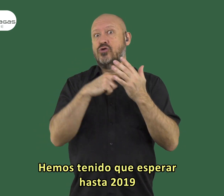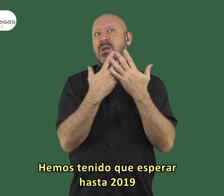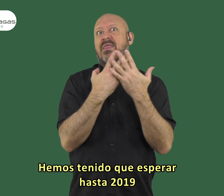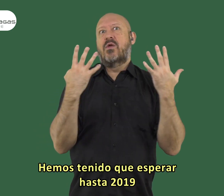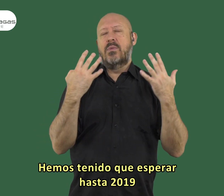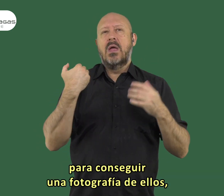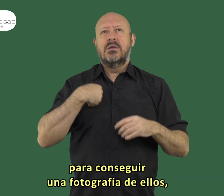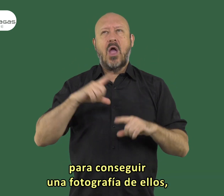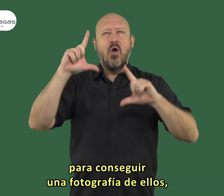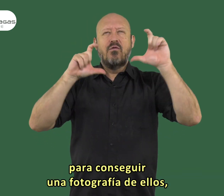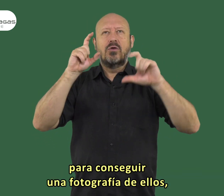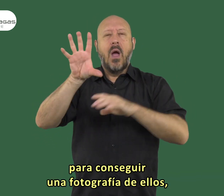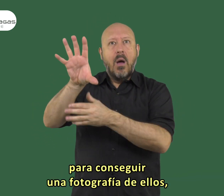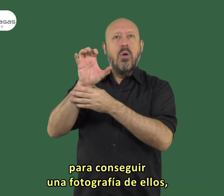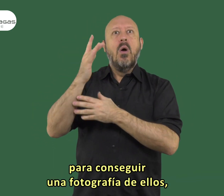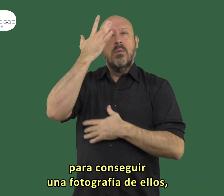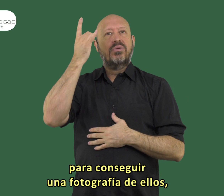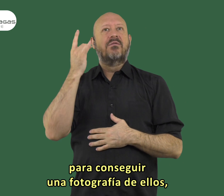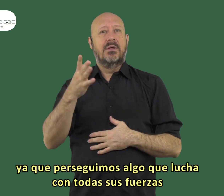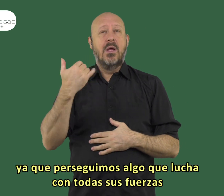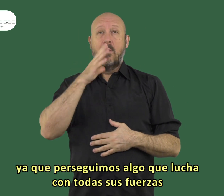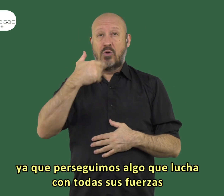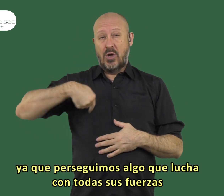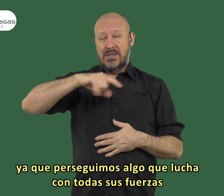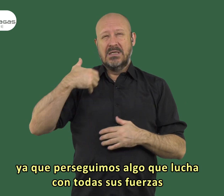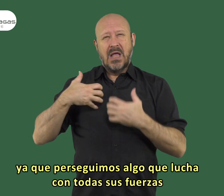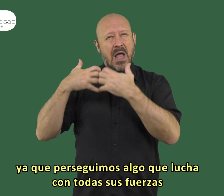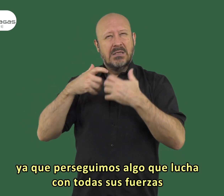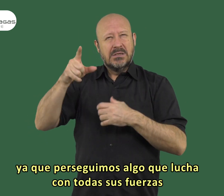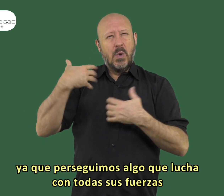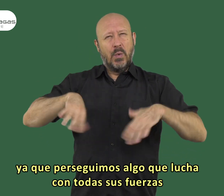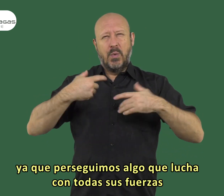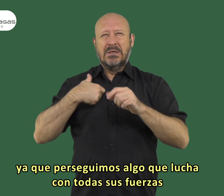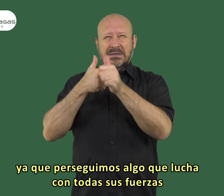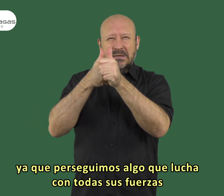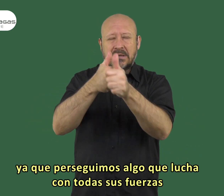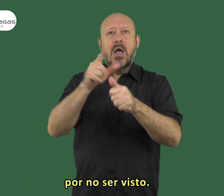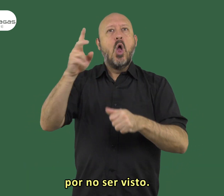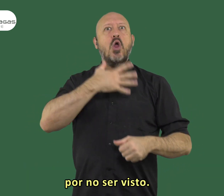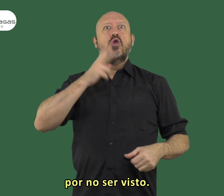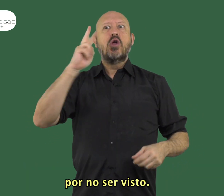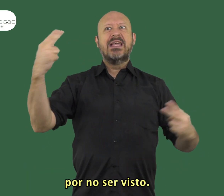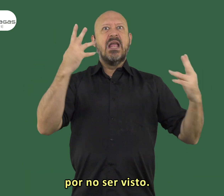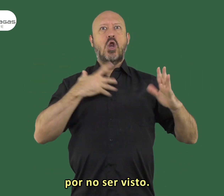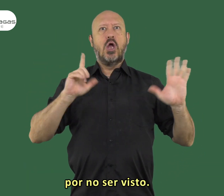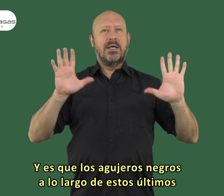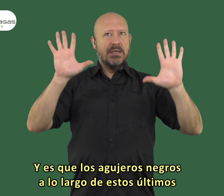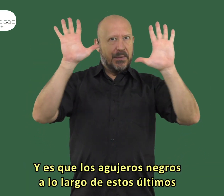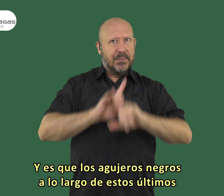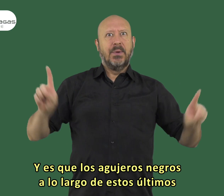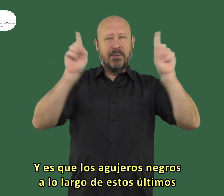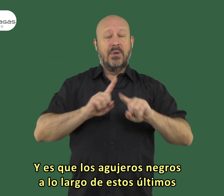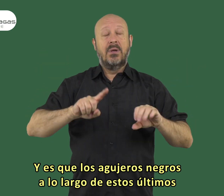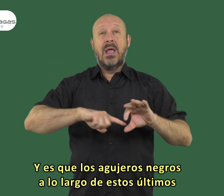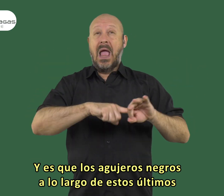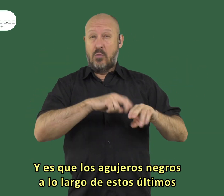hasta 2019 para conseguir una fotografía de ellos, ya que perseguimos algo que lucha con todas sus fuerzas por no ser visto. Y es